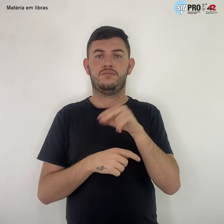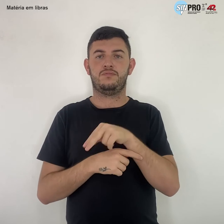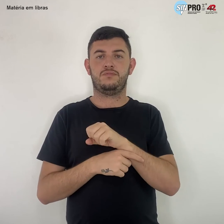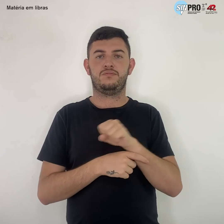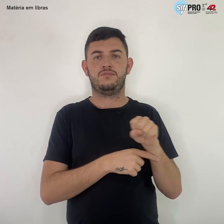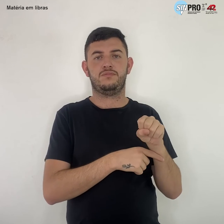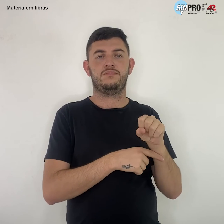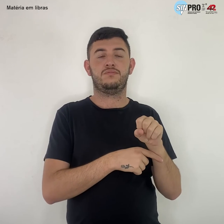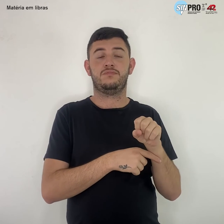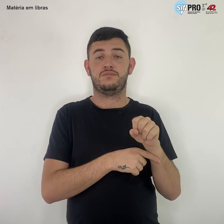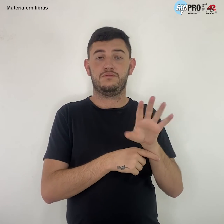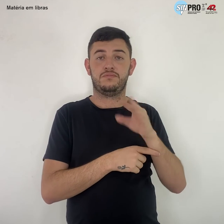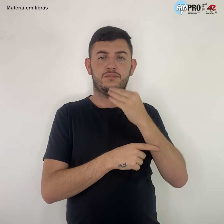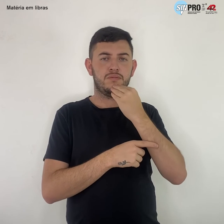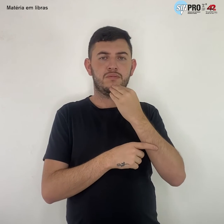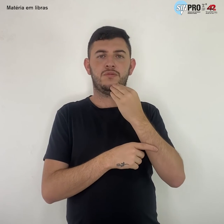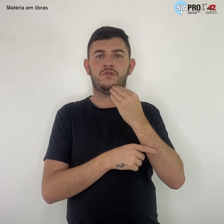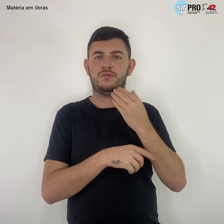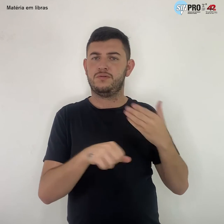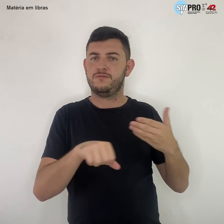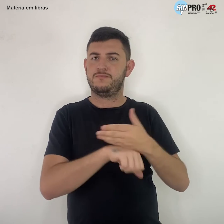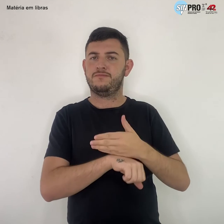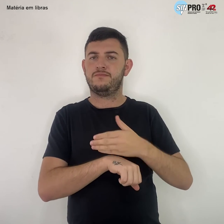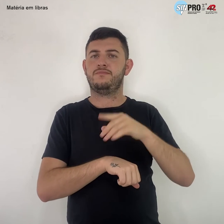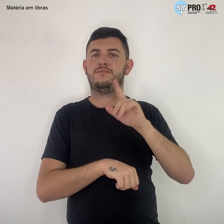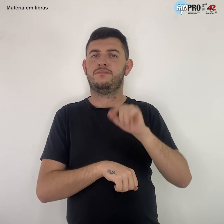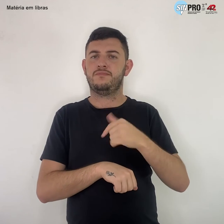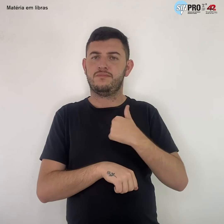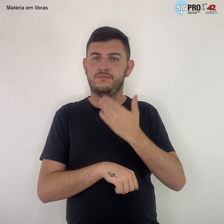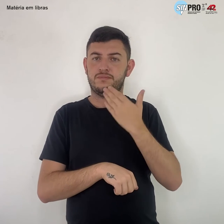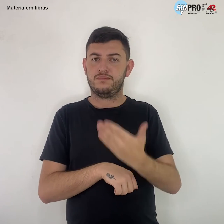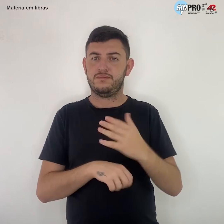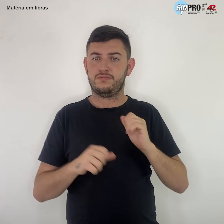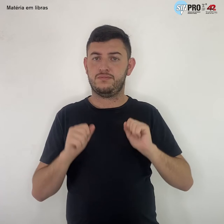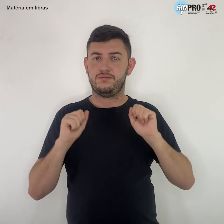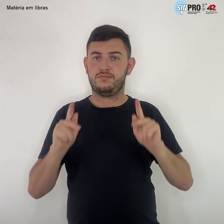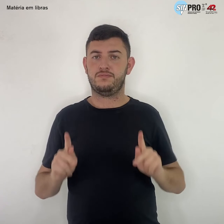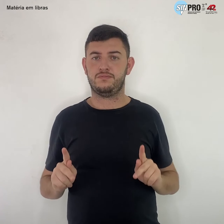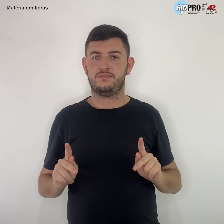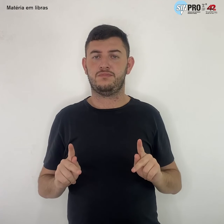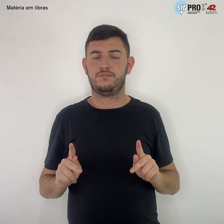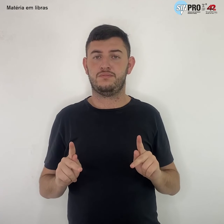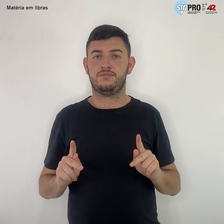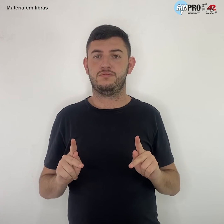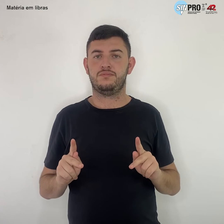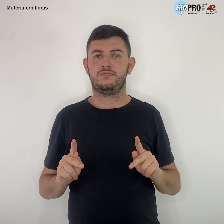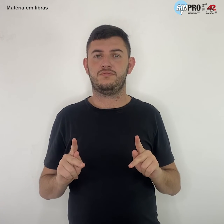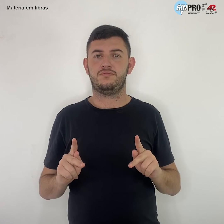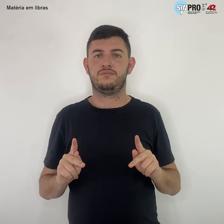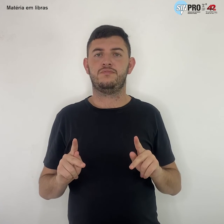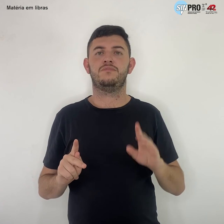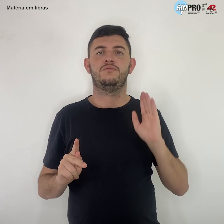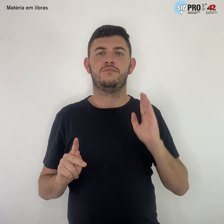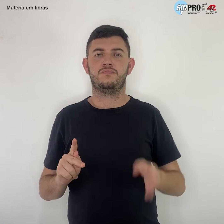INSS podiam ingressar com pedido de aposentadoria a partir do 15º